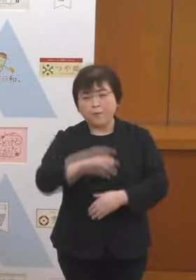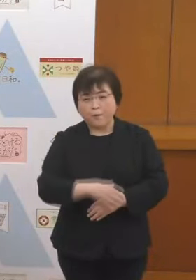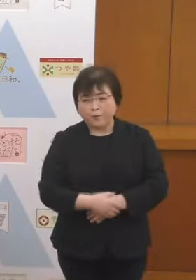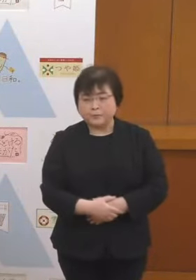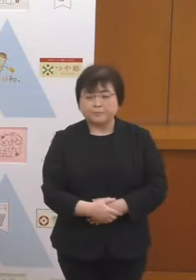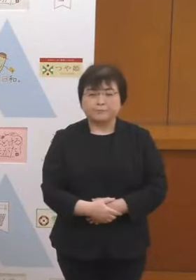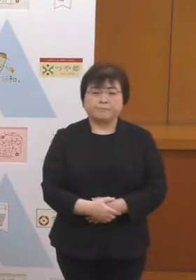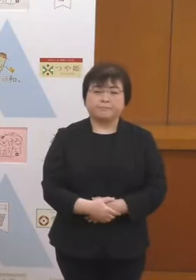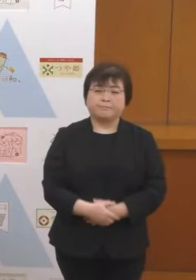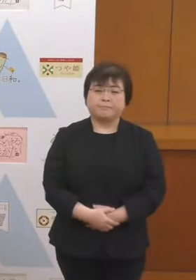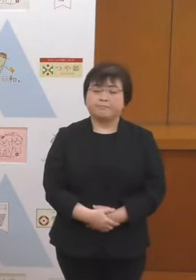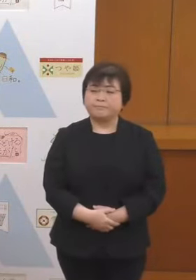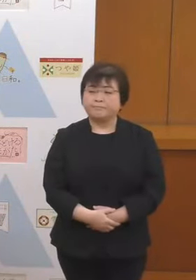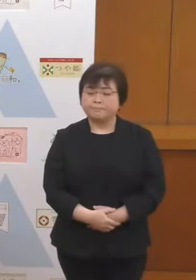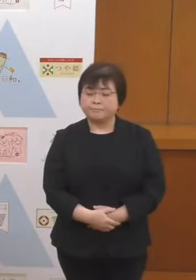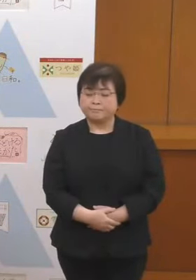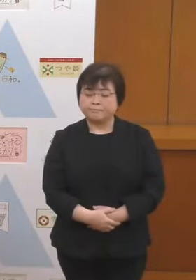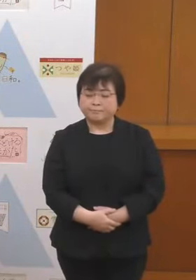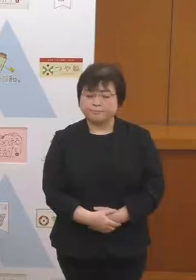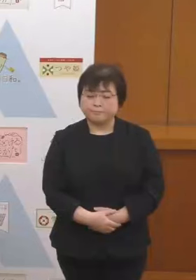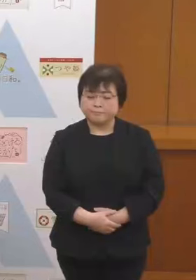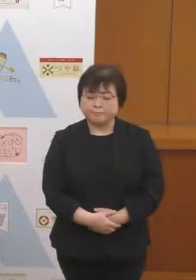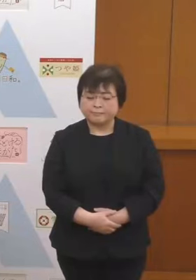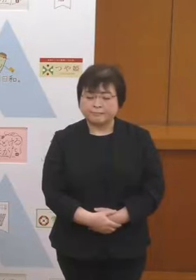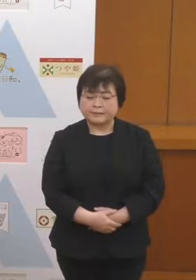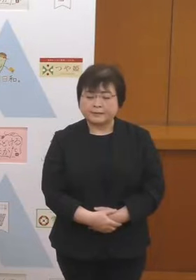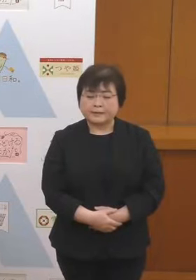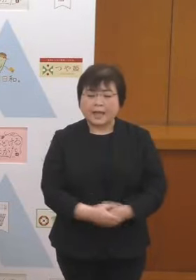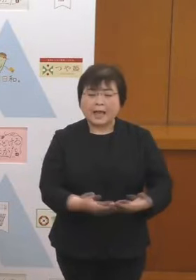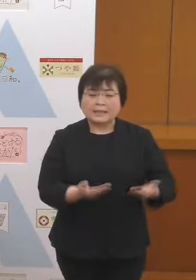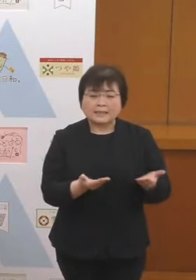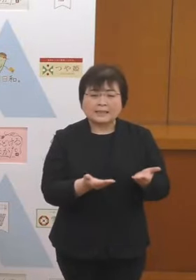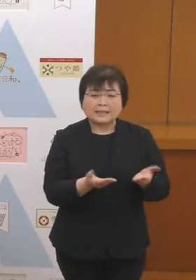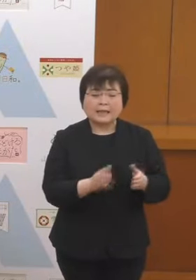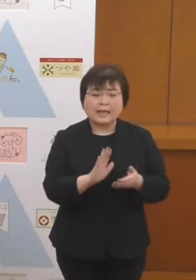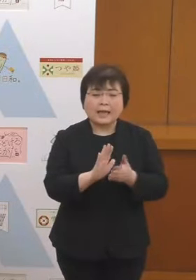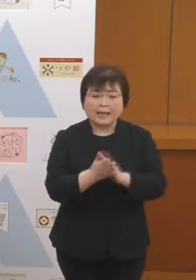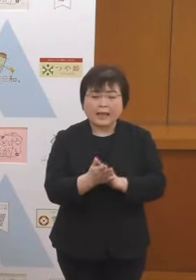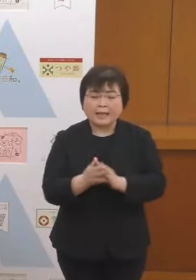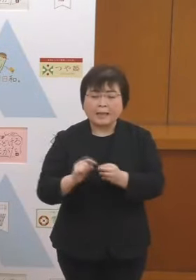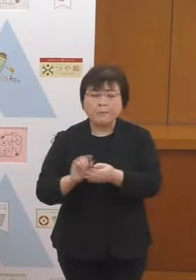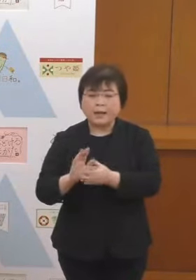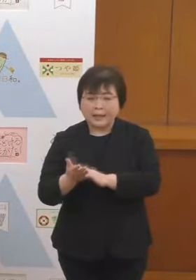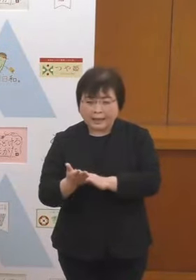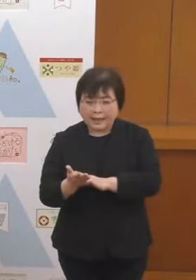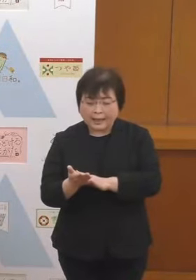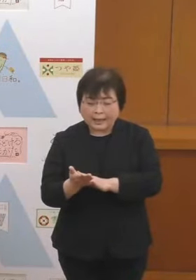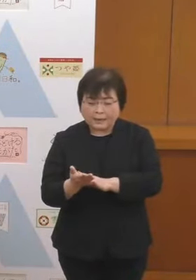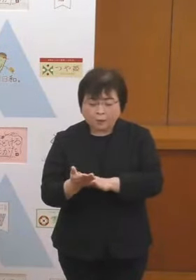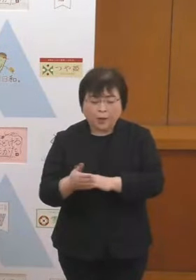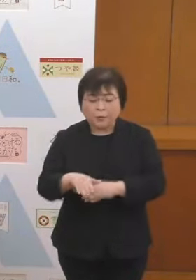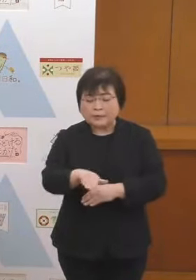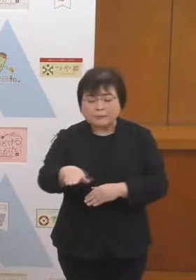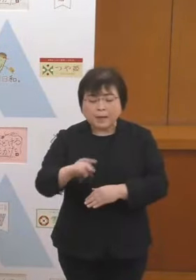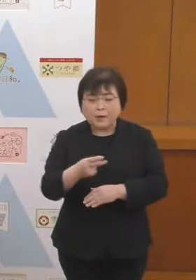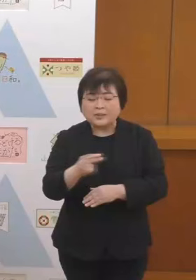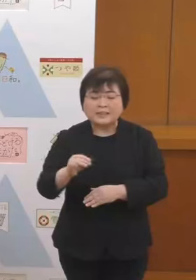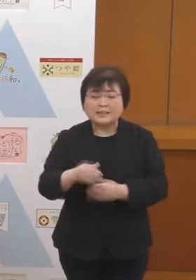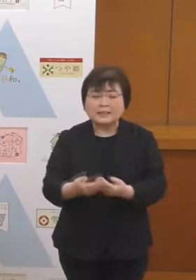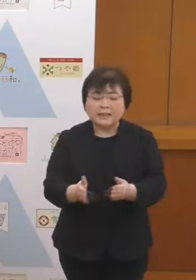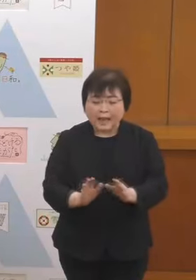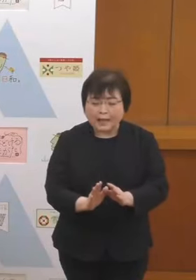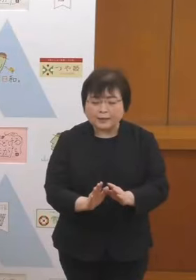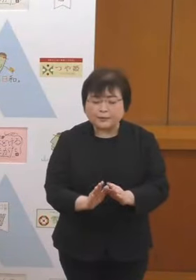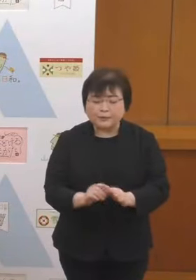第一義的にはあ新潟県山形県両県と沿線自治体え